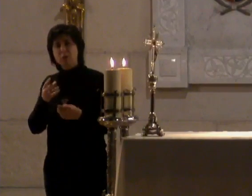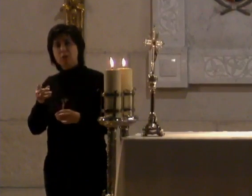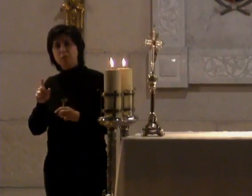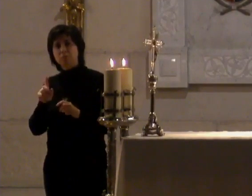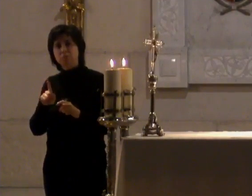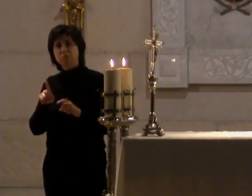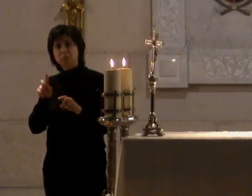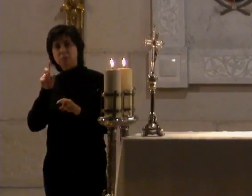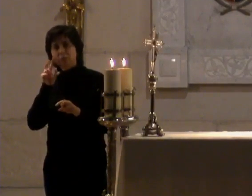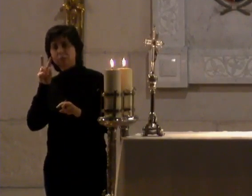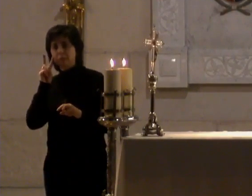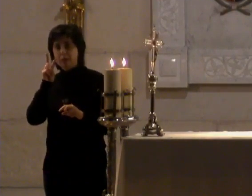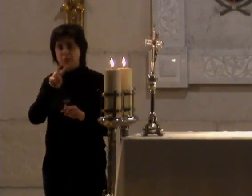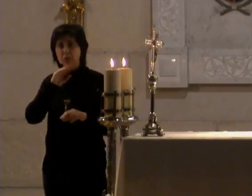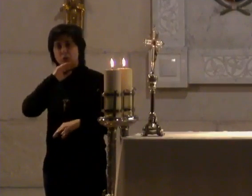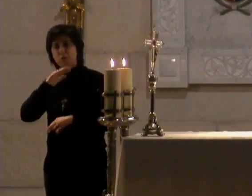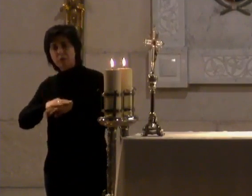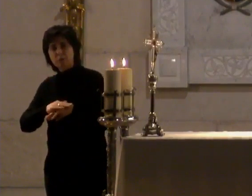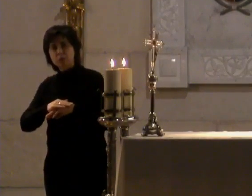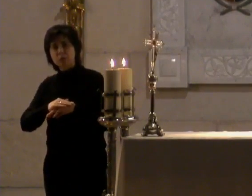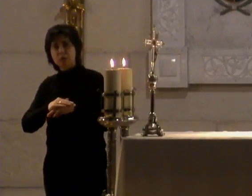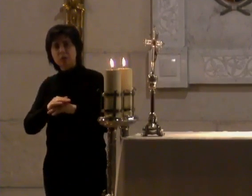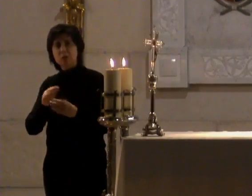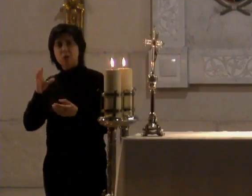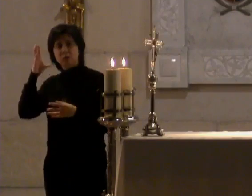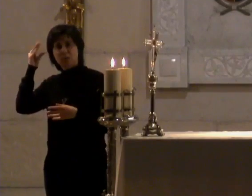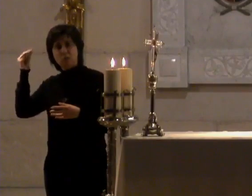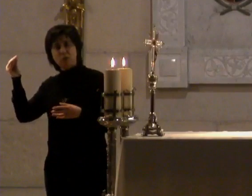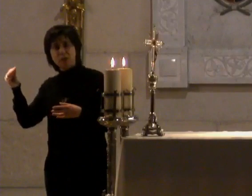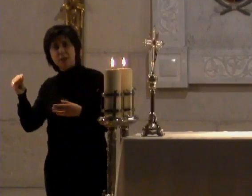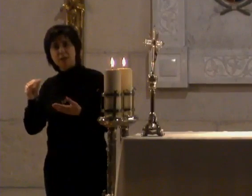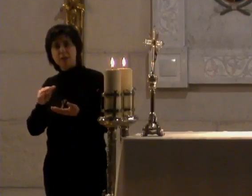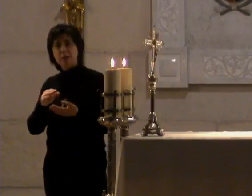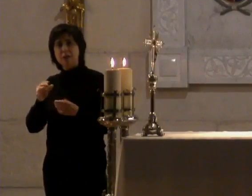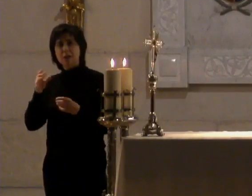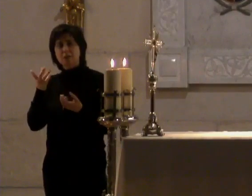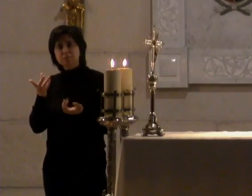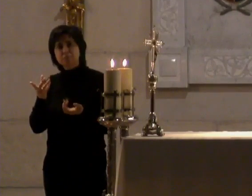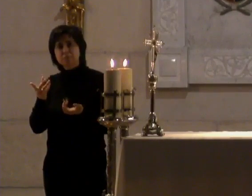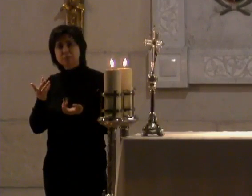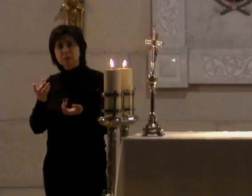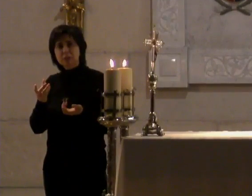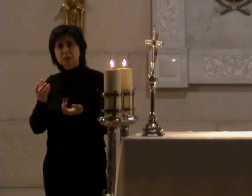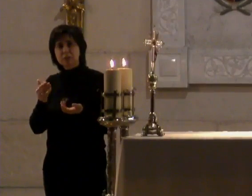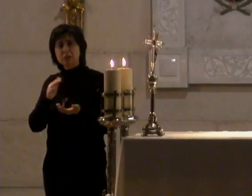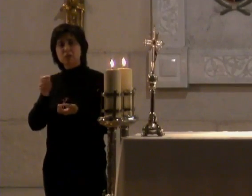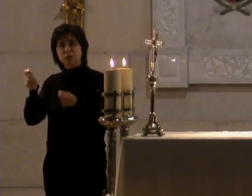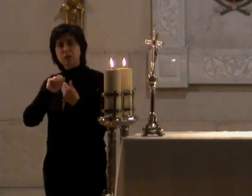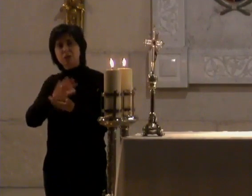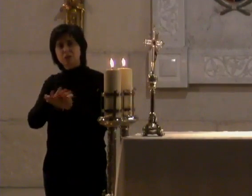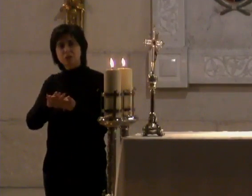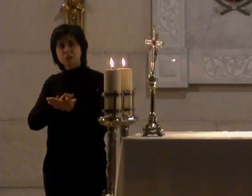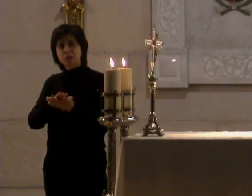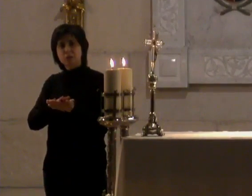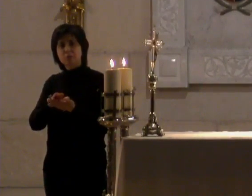observemos y cumplamos con esa sabiduría y con esa inteligencia que nos da el Señor